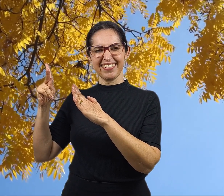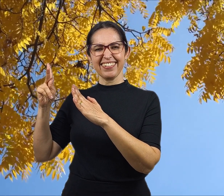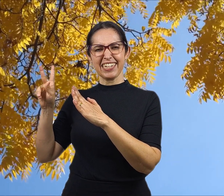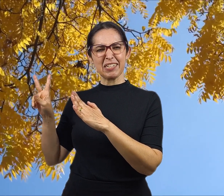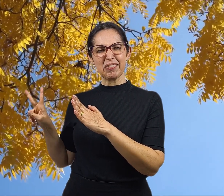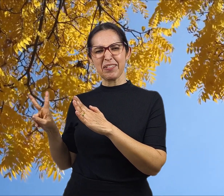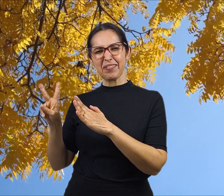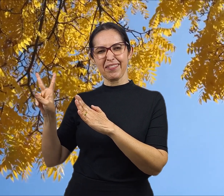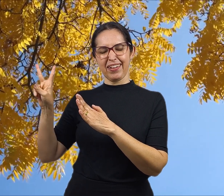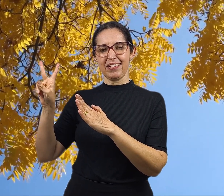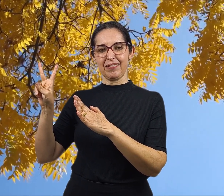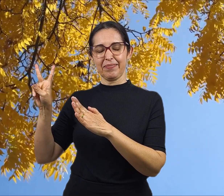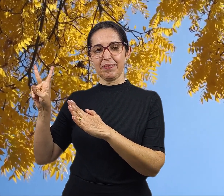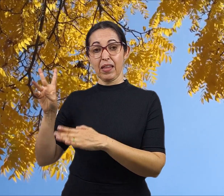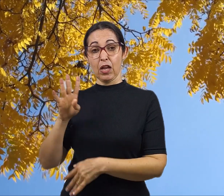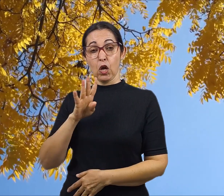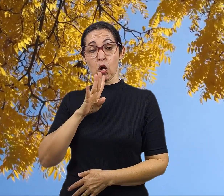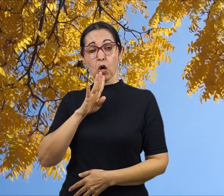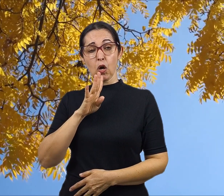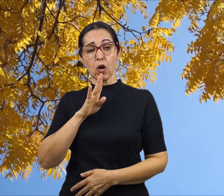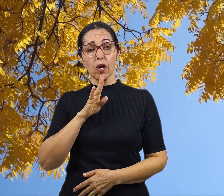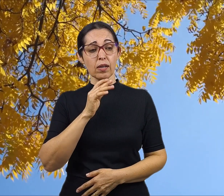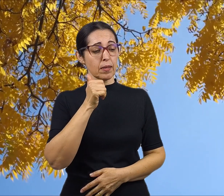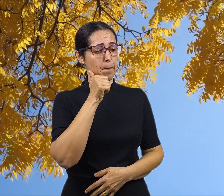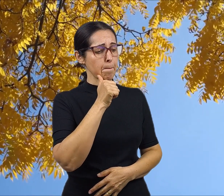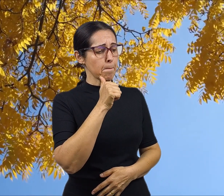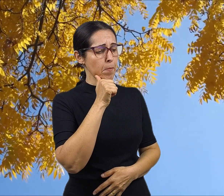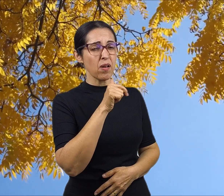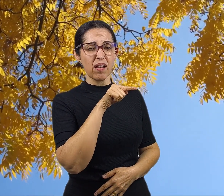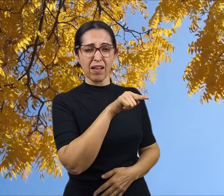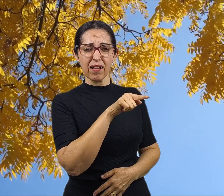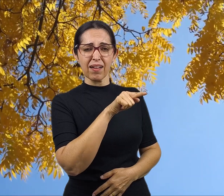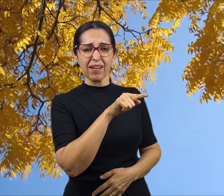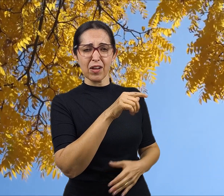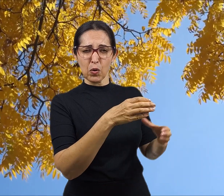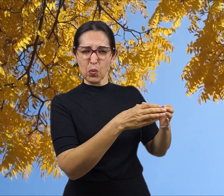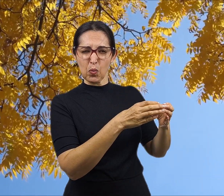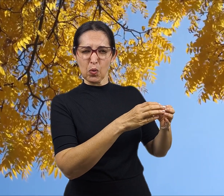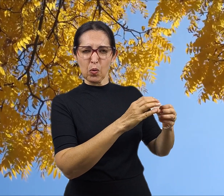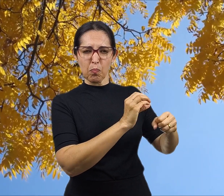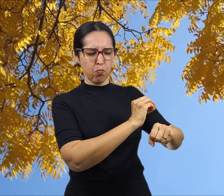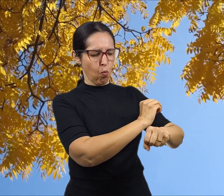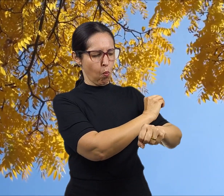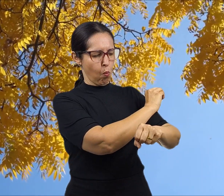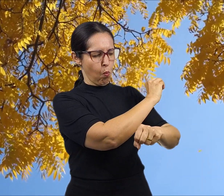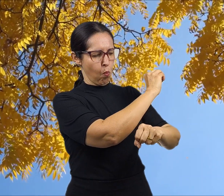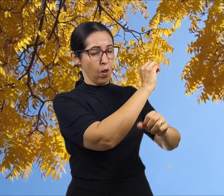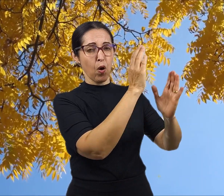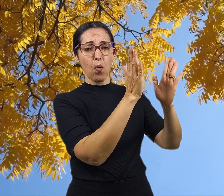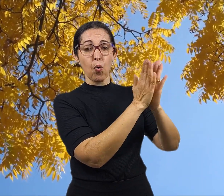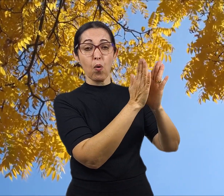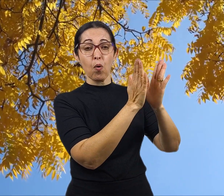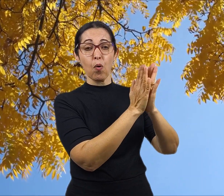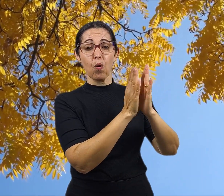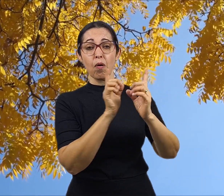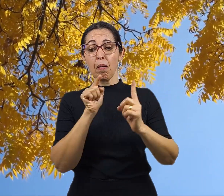oram por este lugar durante todo o dia e pelos cultos que aqui acontecem.